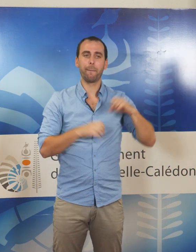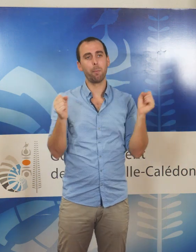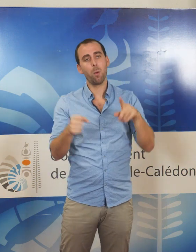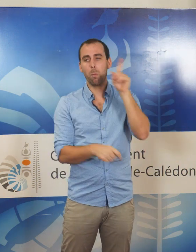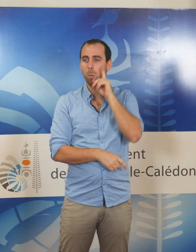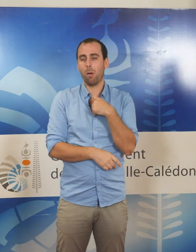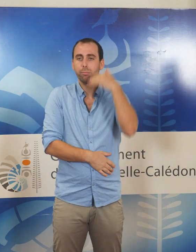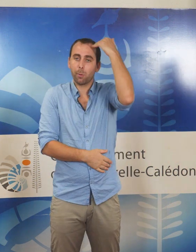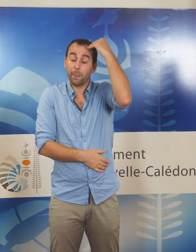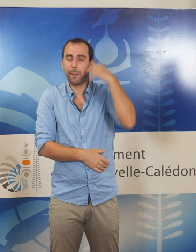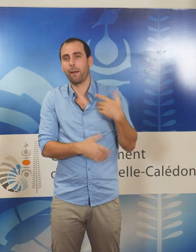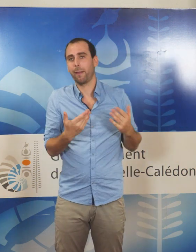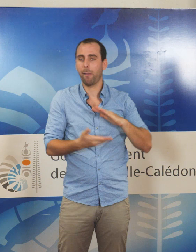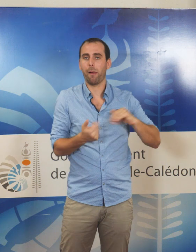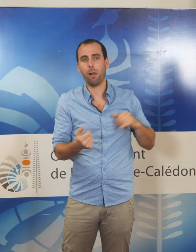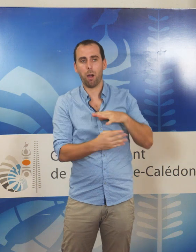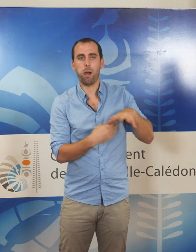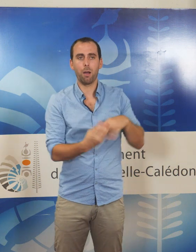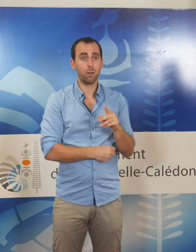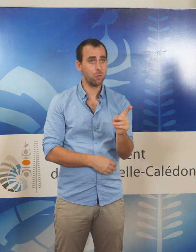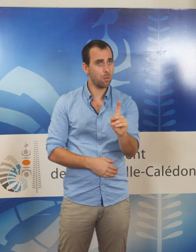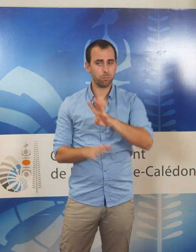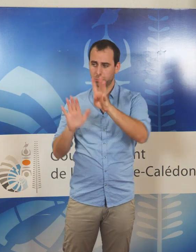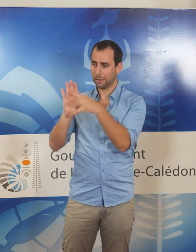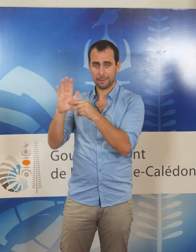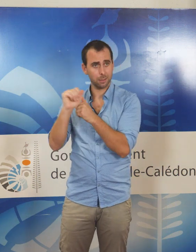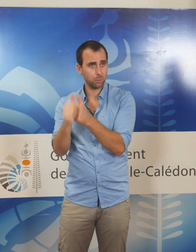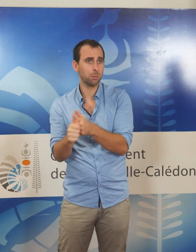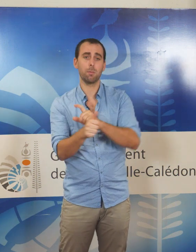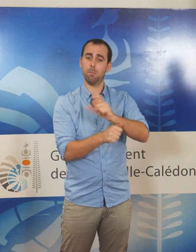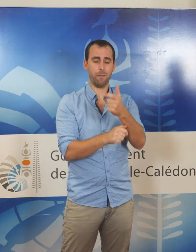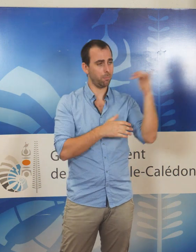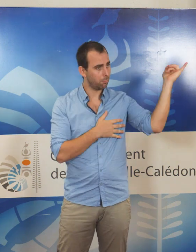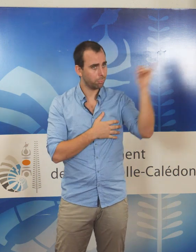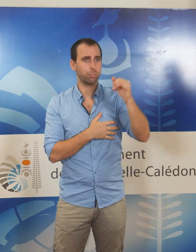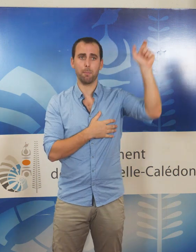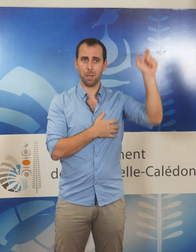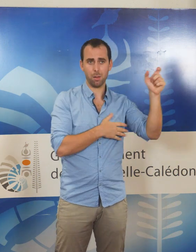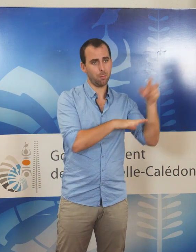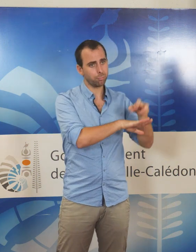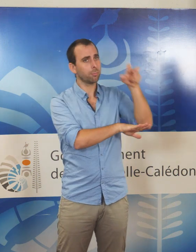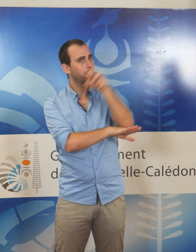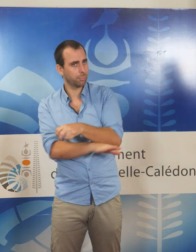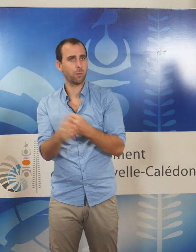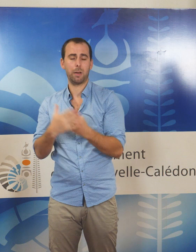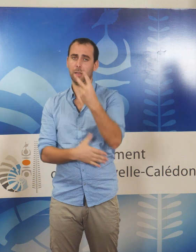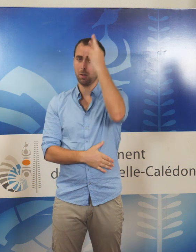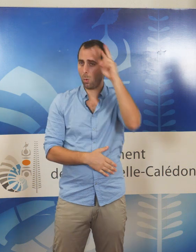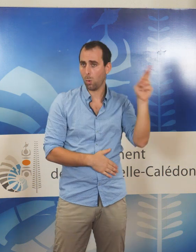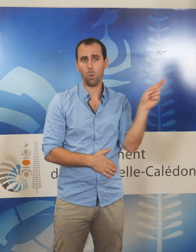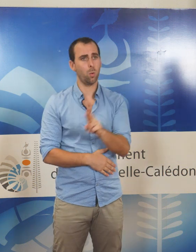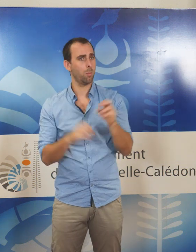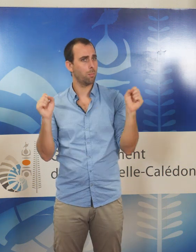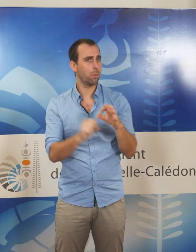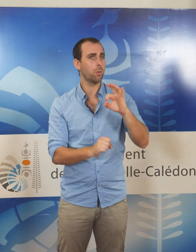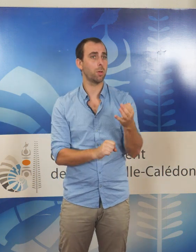toujours dit qu'il était, que les rapatriements devaient se faire sur la base de critères. Et c'est les critères qui sont donnés aux services et c'est les services qui ont les noms et qui font cette